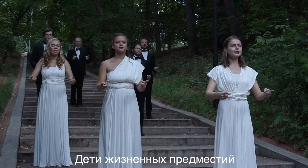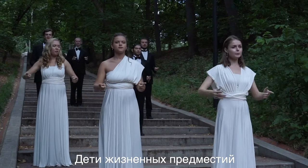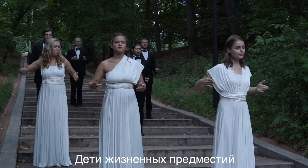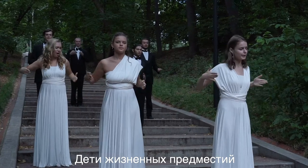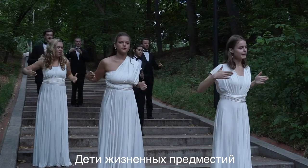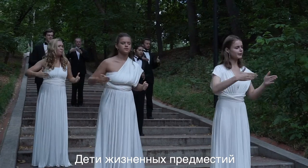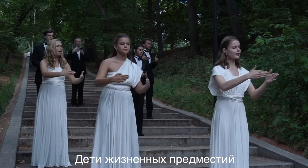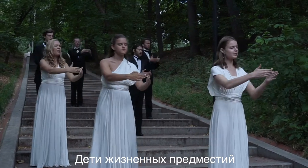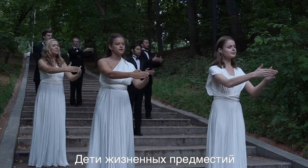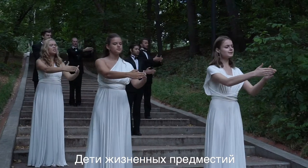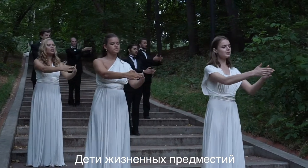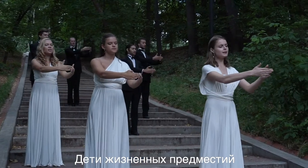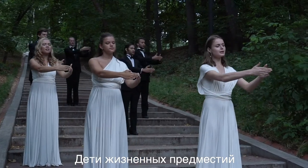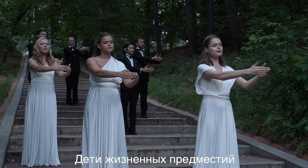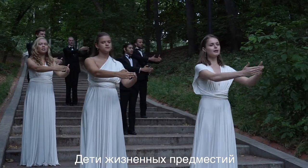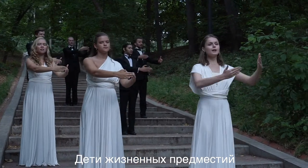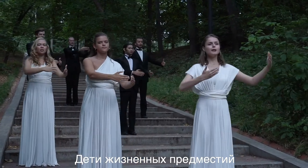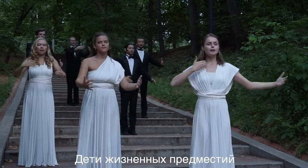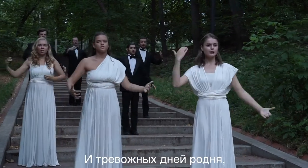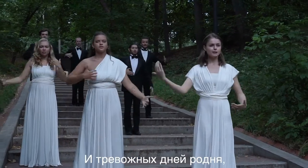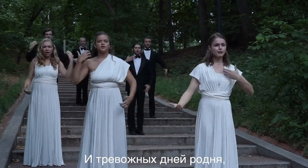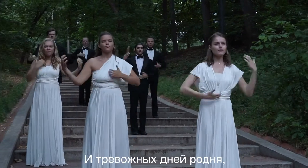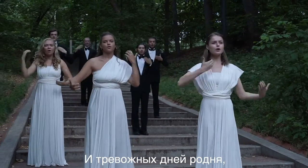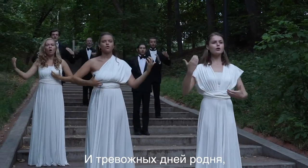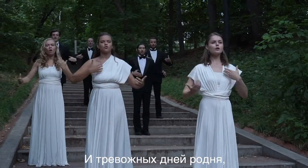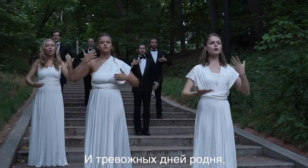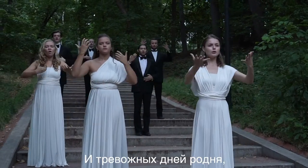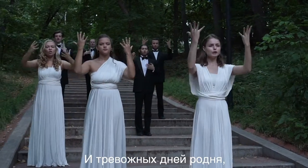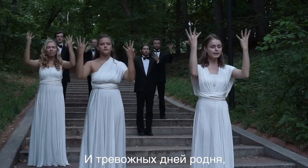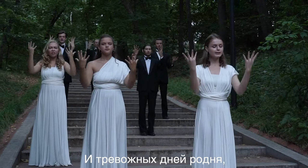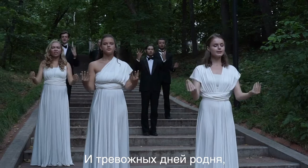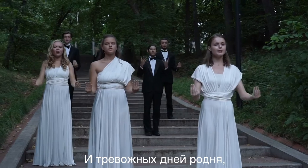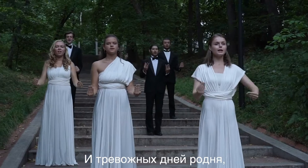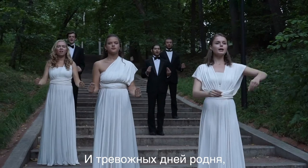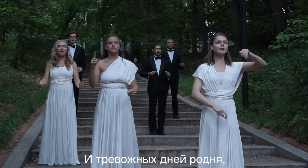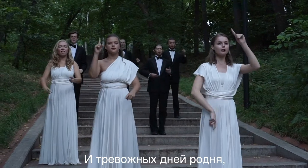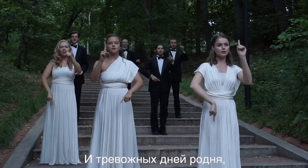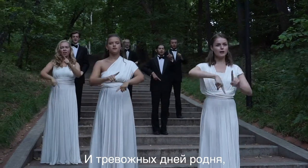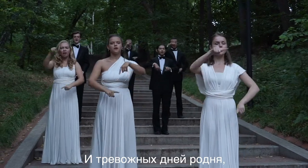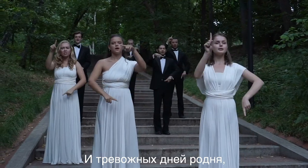жизненных предместий и тревожных дней